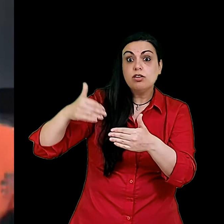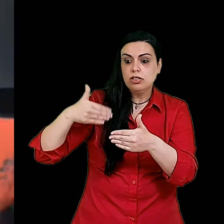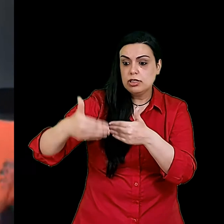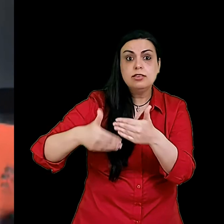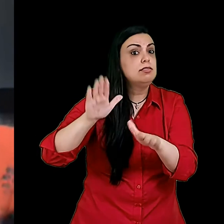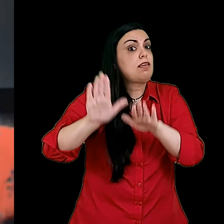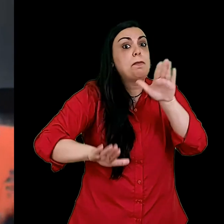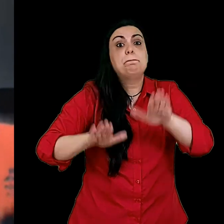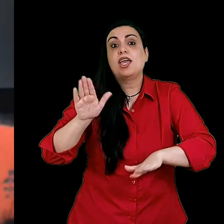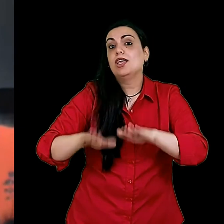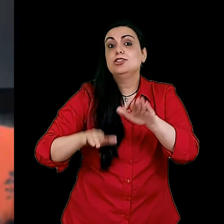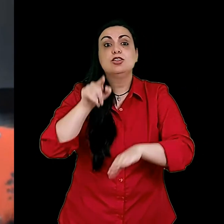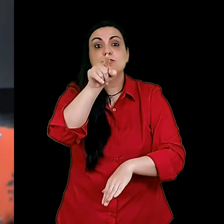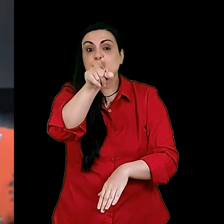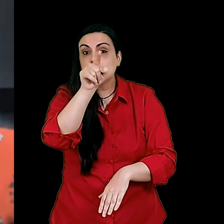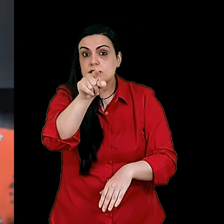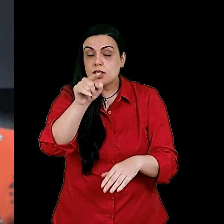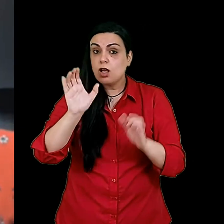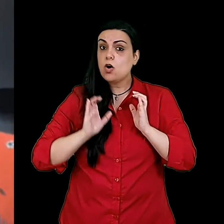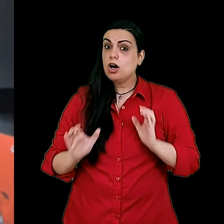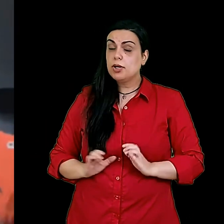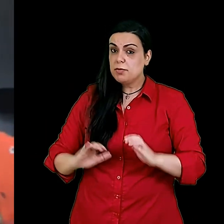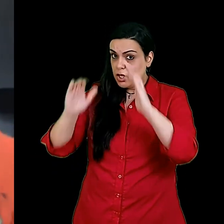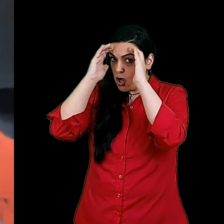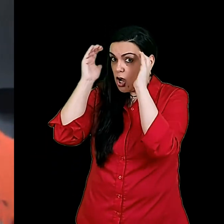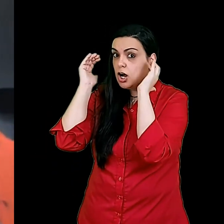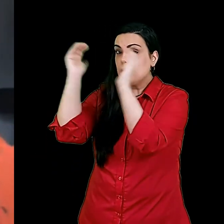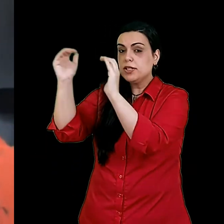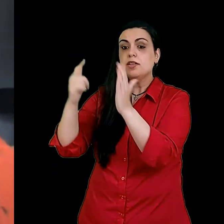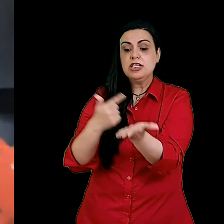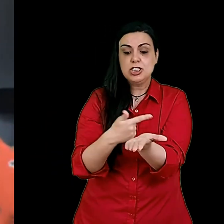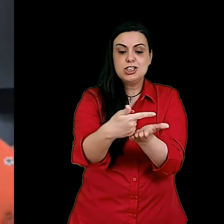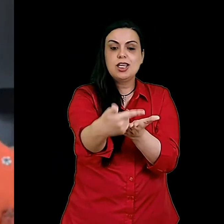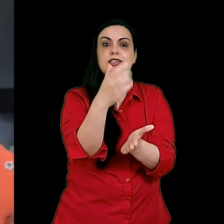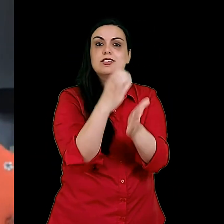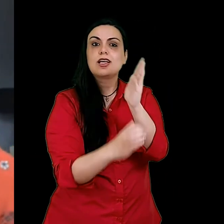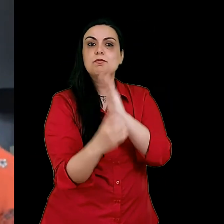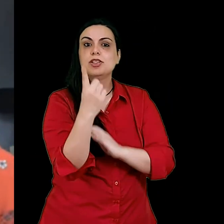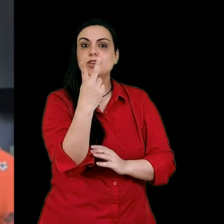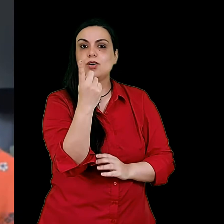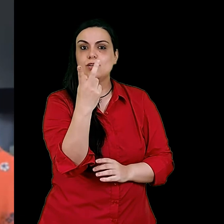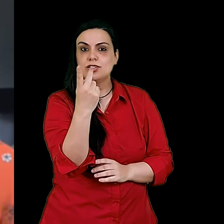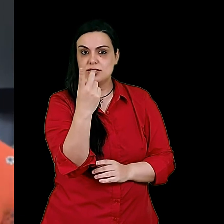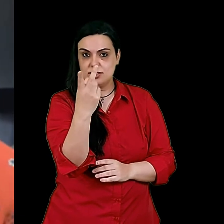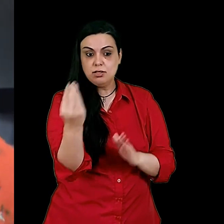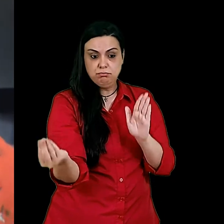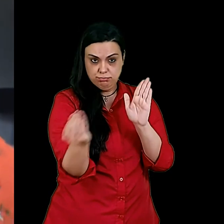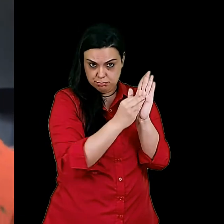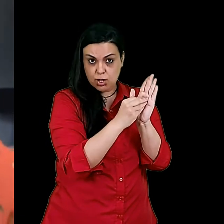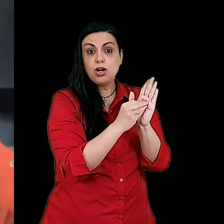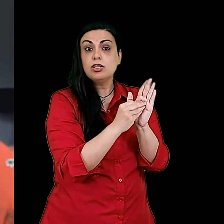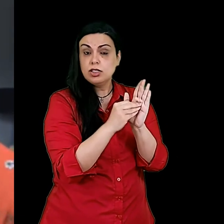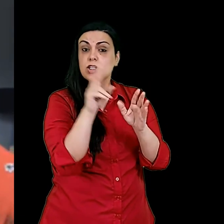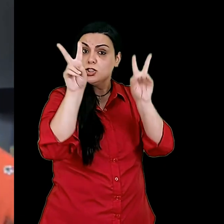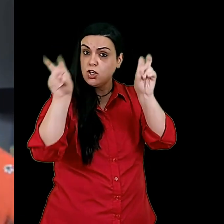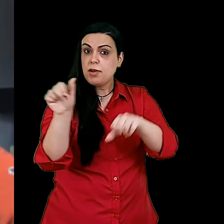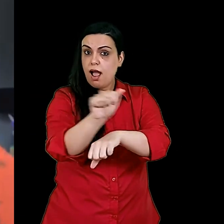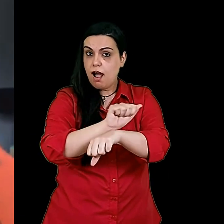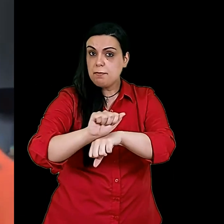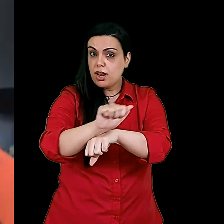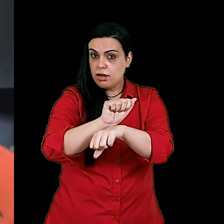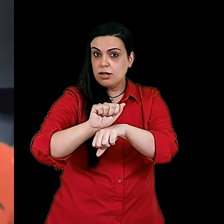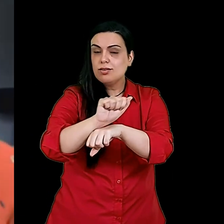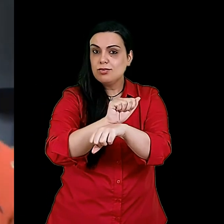na desenvoltura e no desenvolvimento da chamada, depende de como você vai se comportar agora. Gênesis capítulo de número